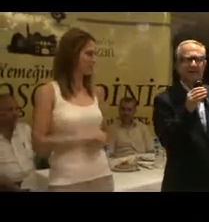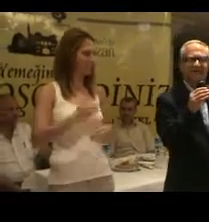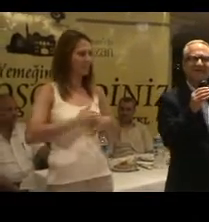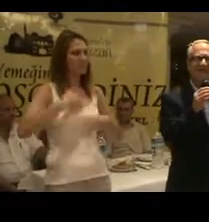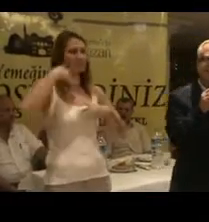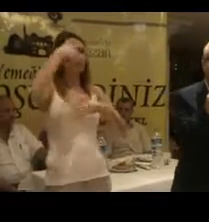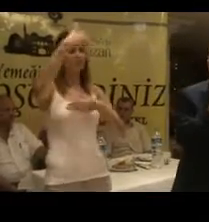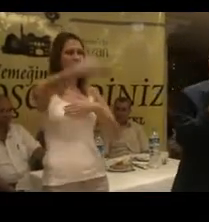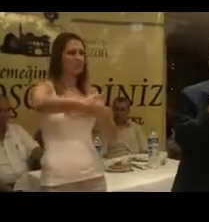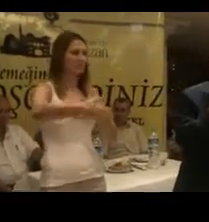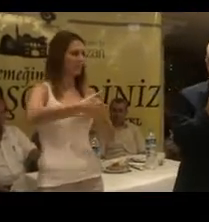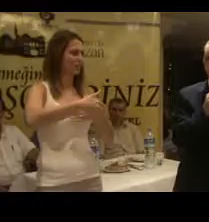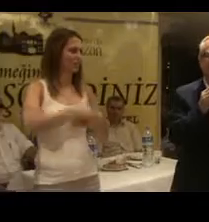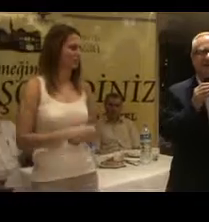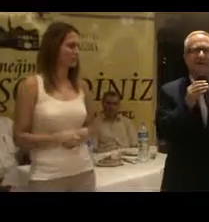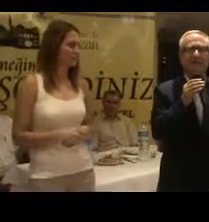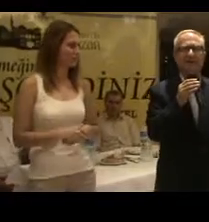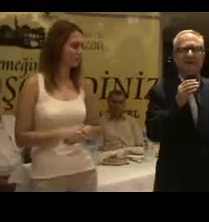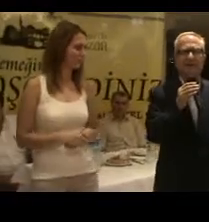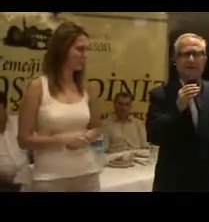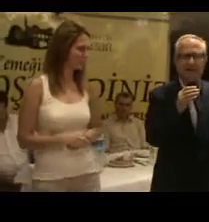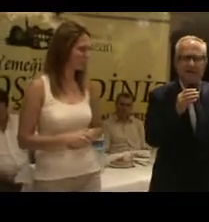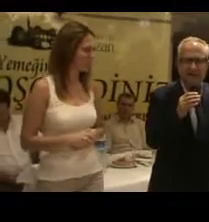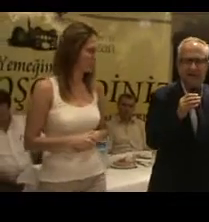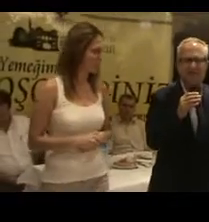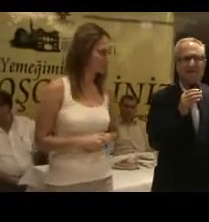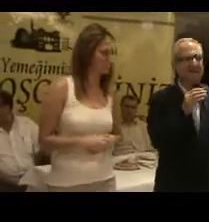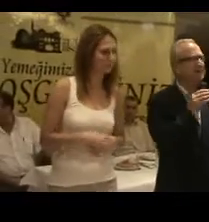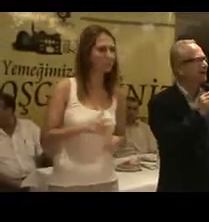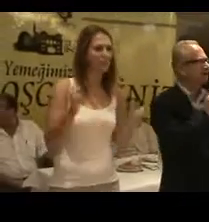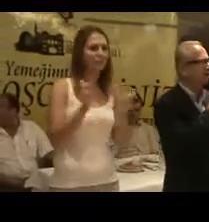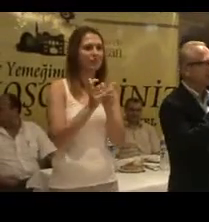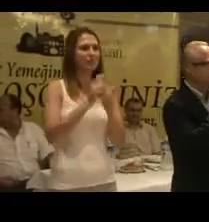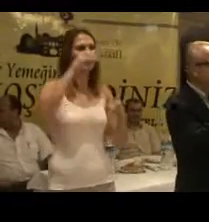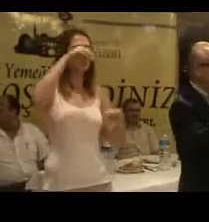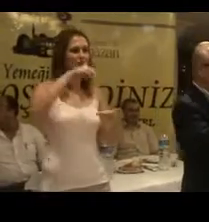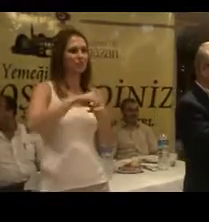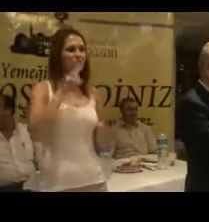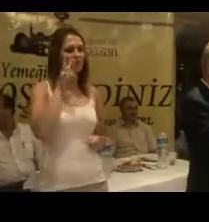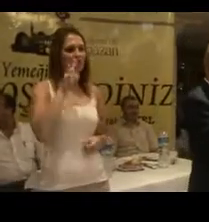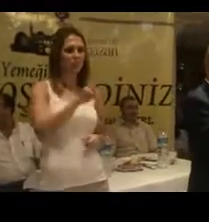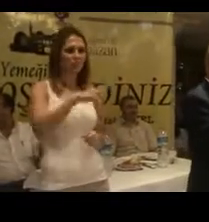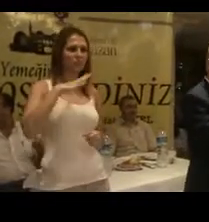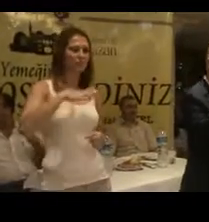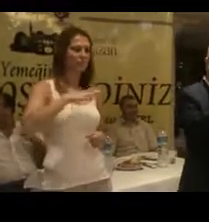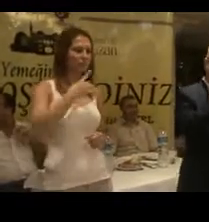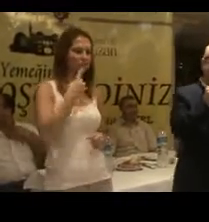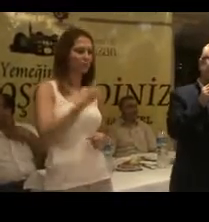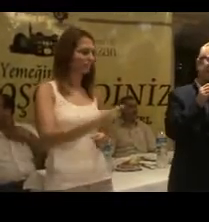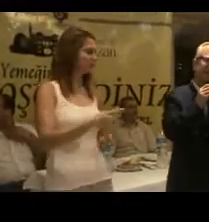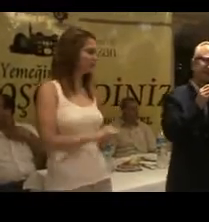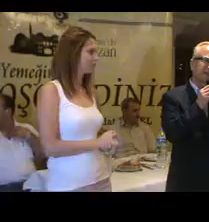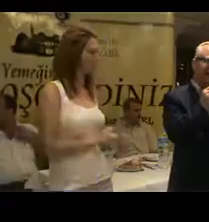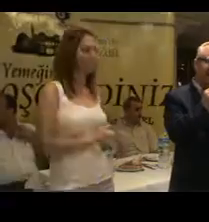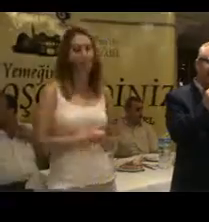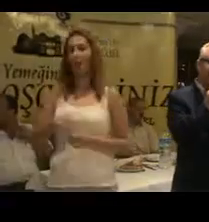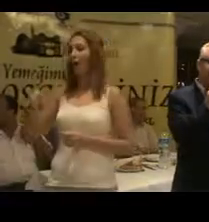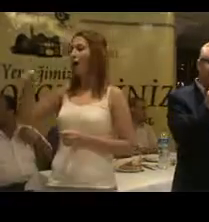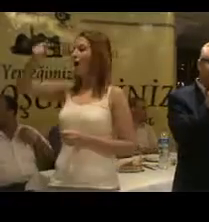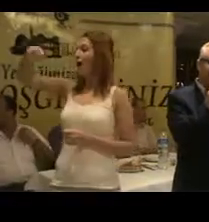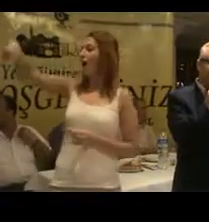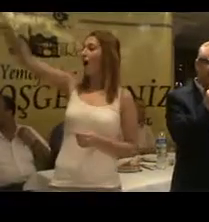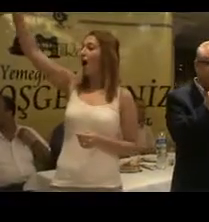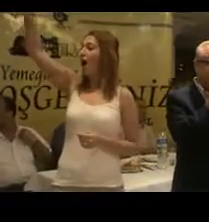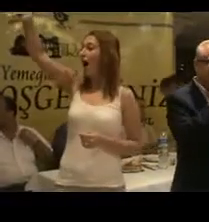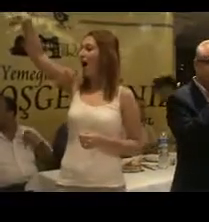kalmış, çekinen o insanları biz derneğimizin çatısı altında görmek istiyoruz. Bakın o çadır sizin eviniz haline